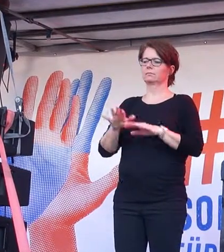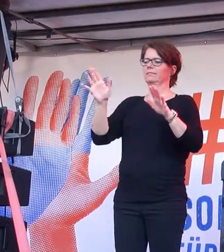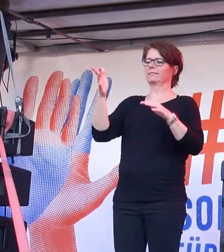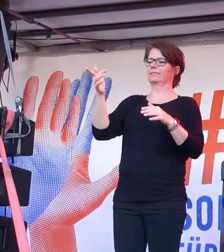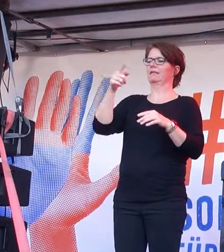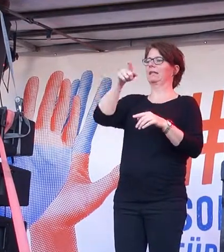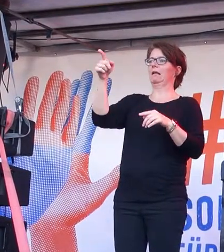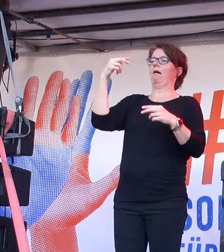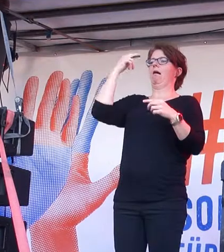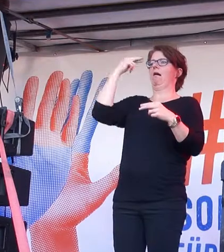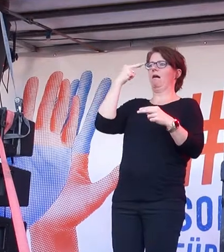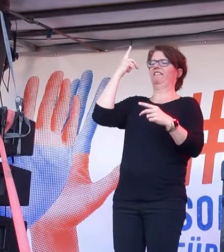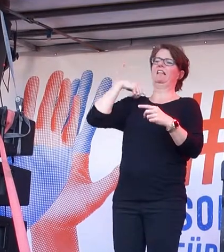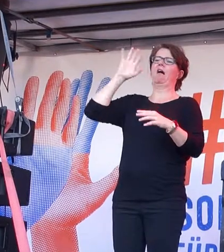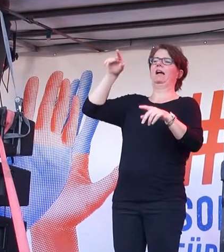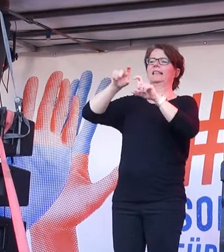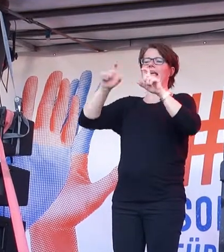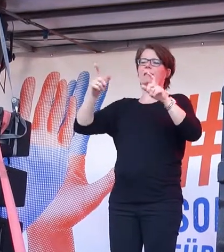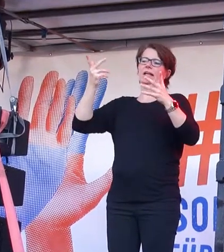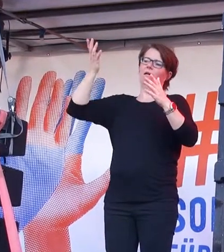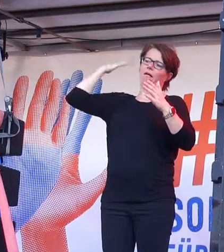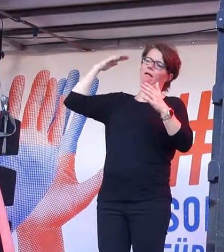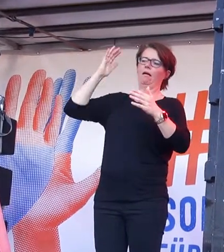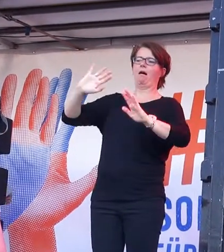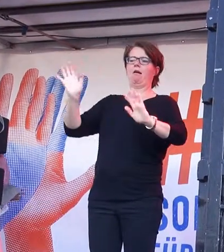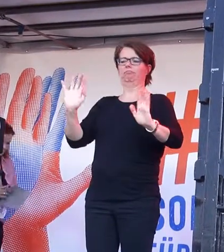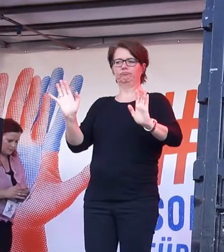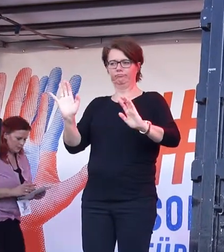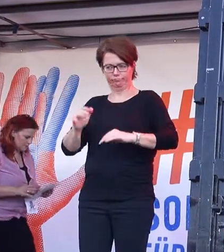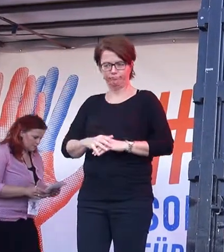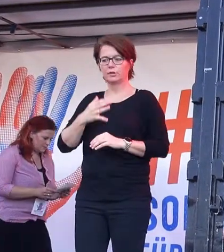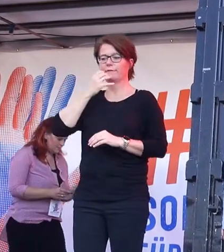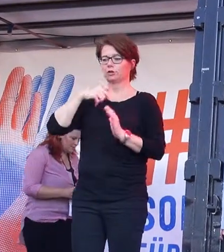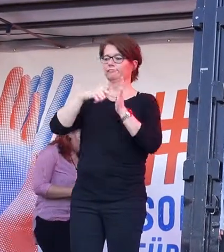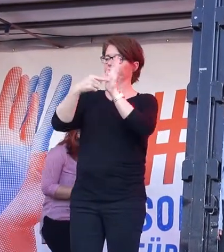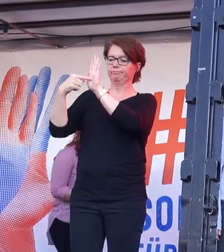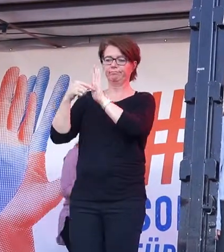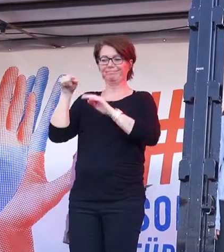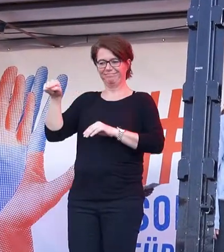darum, dass ich diesen Enkelkindern, den Faschisten, keinen Gefallen tun will damit.